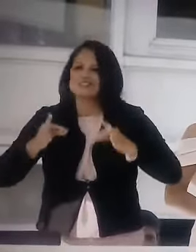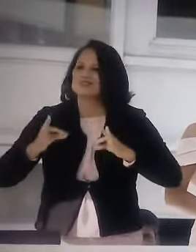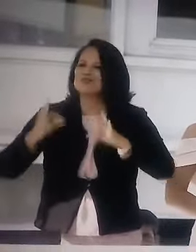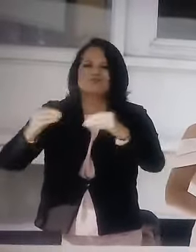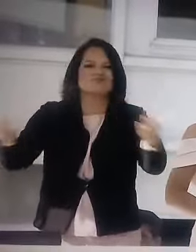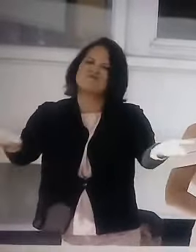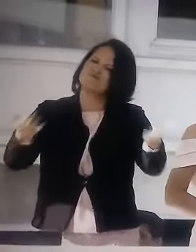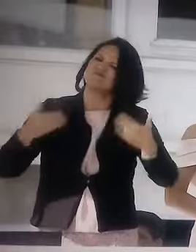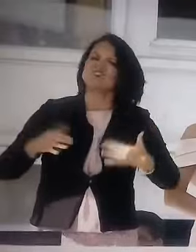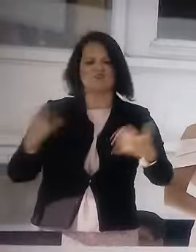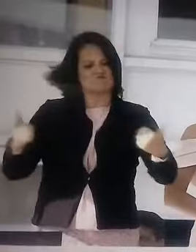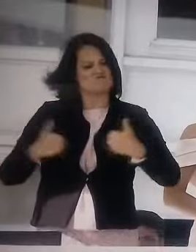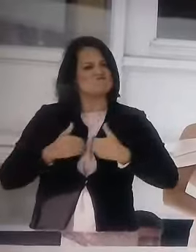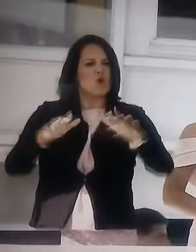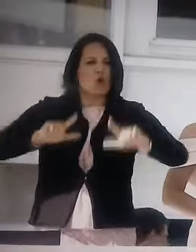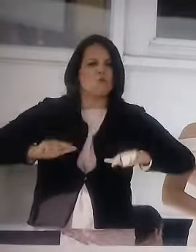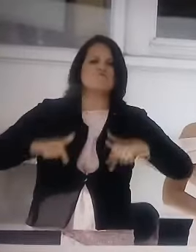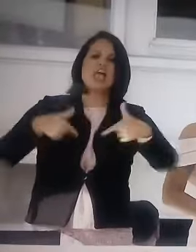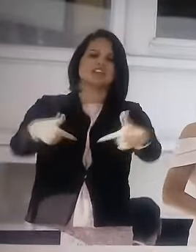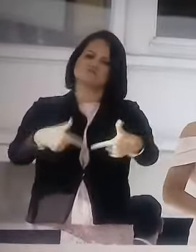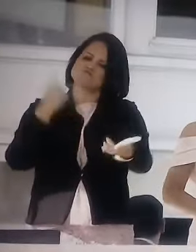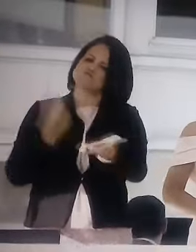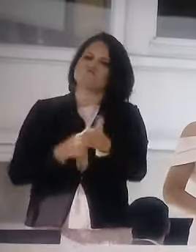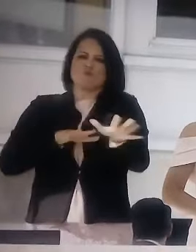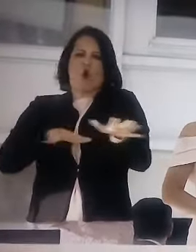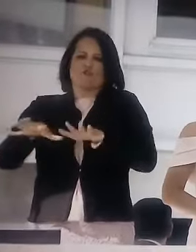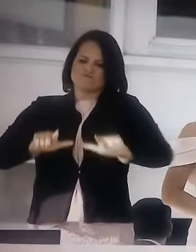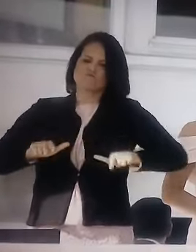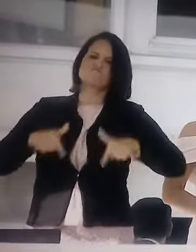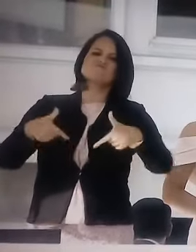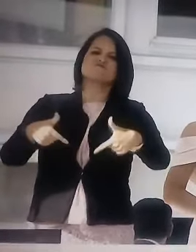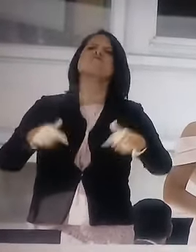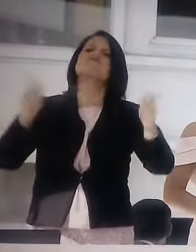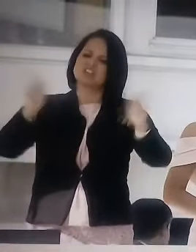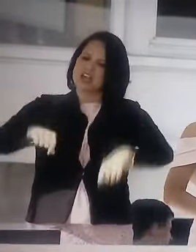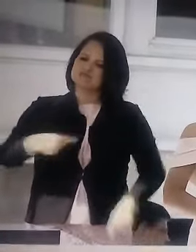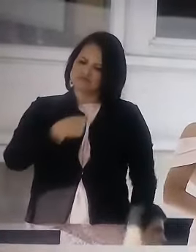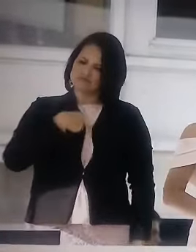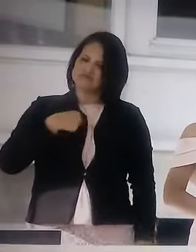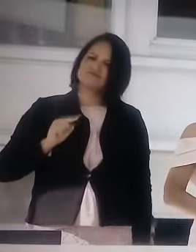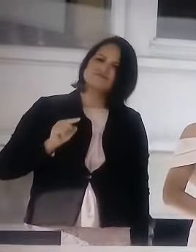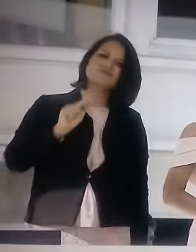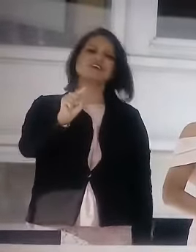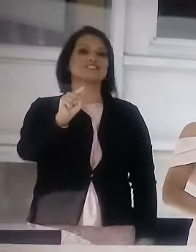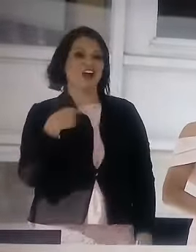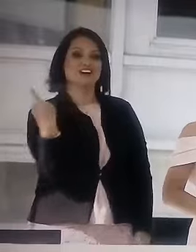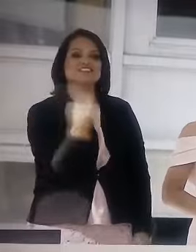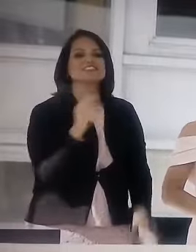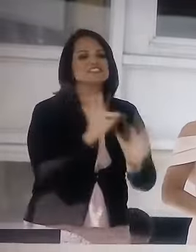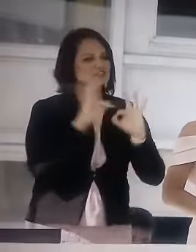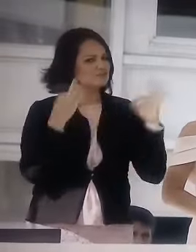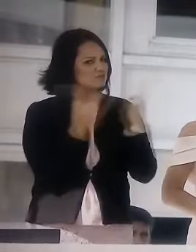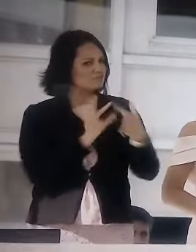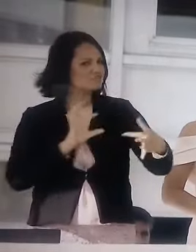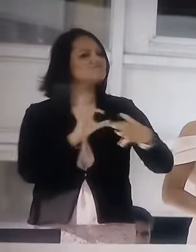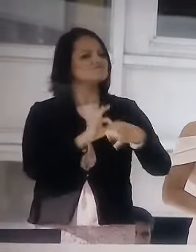convido a todos para iniciarmos um movimento nesse sentido. podemos, eu, você e as nossas